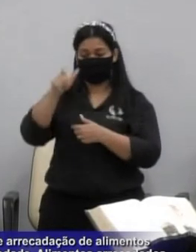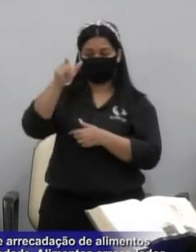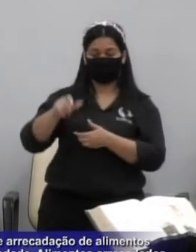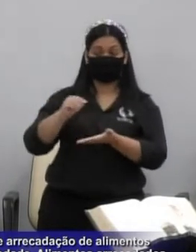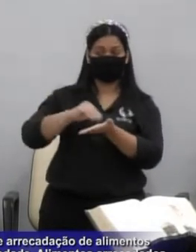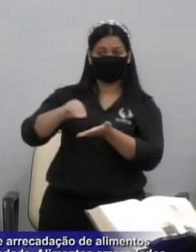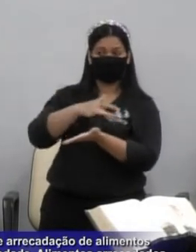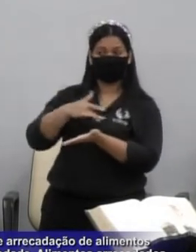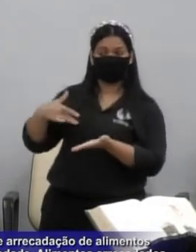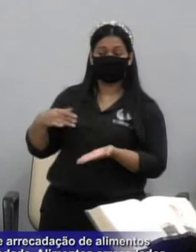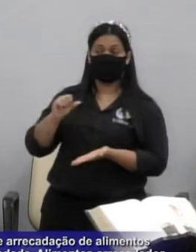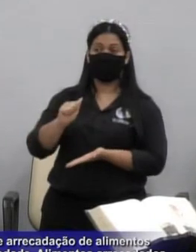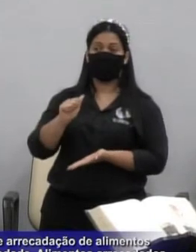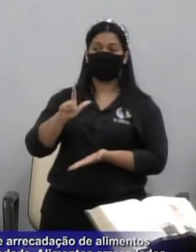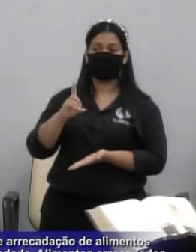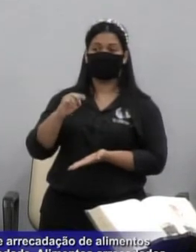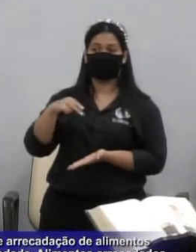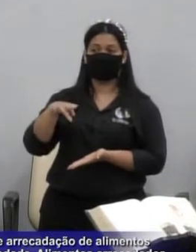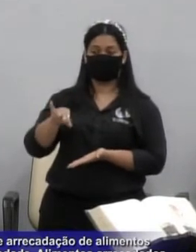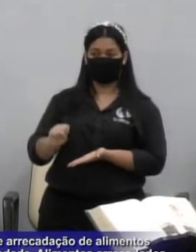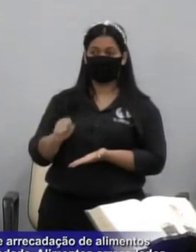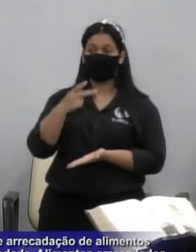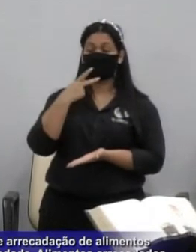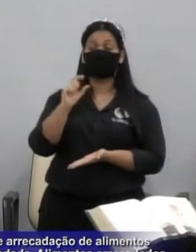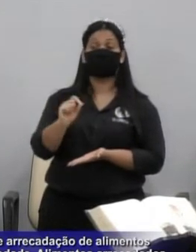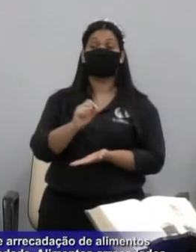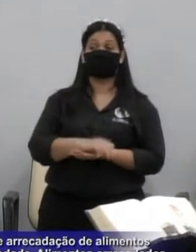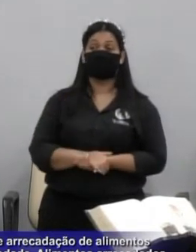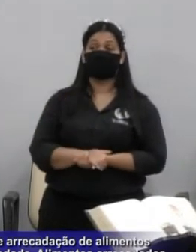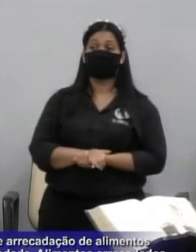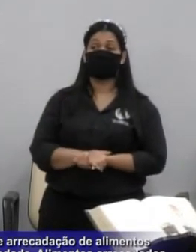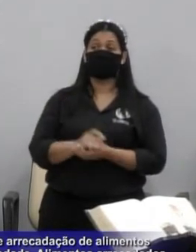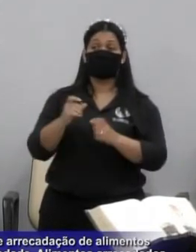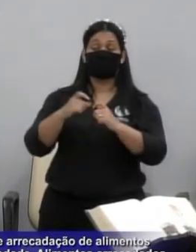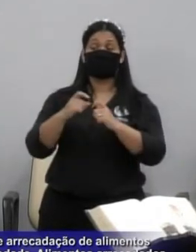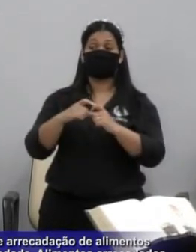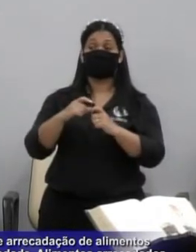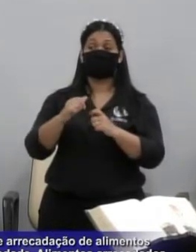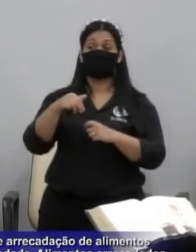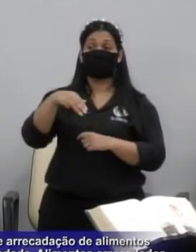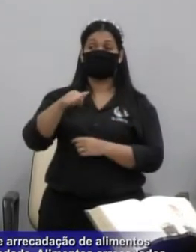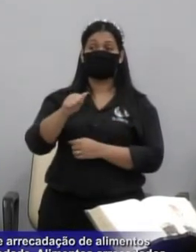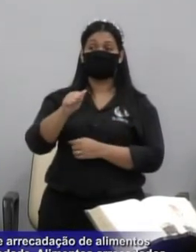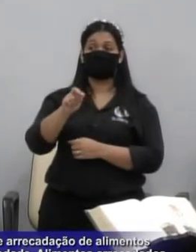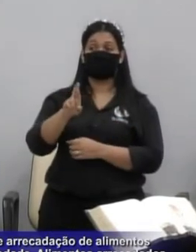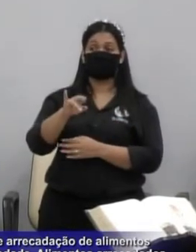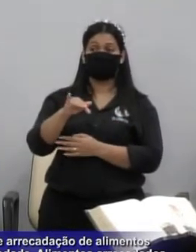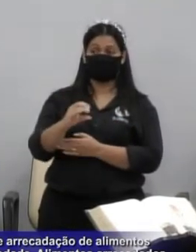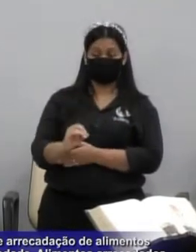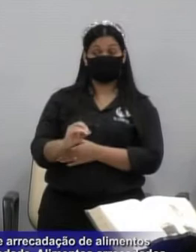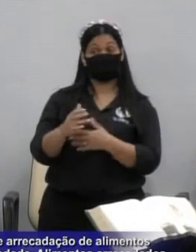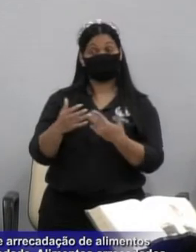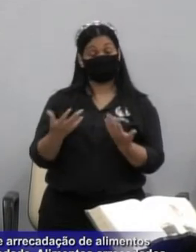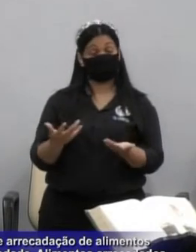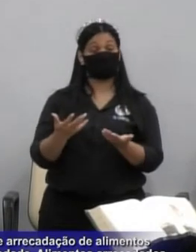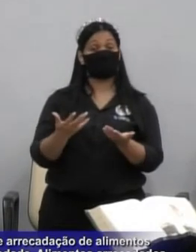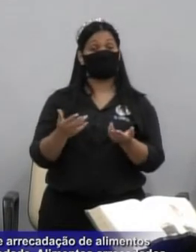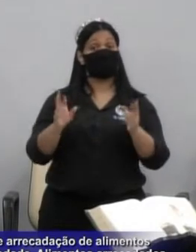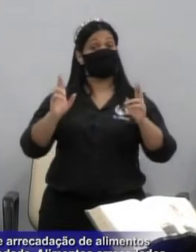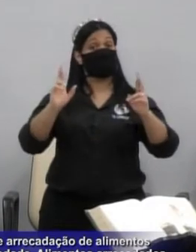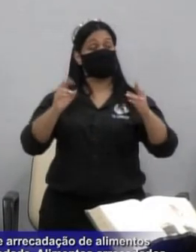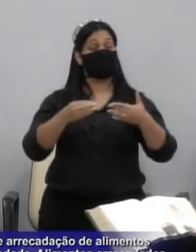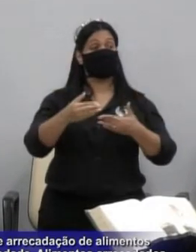Aldenes e ele falou que o Maurício, né, o doutor Maurício Lacerda não poderia hoje. Então, tomara que ele possa também,